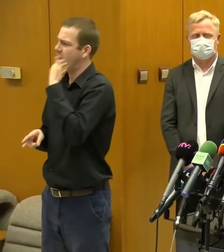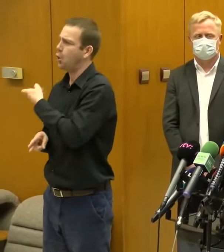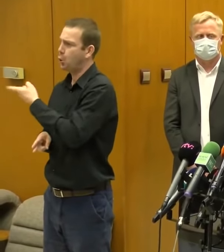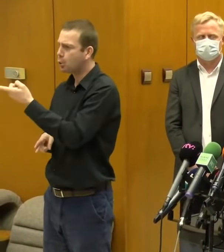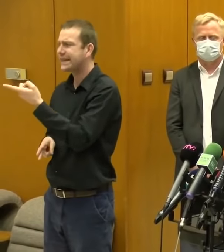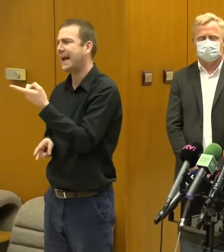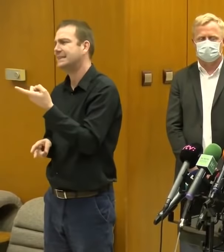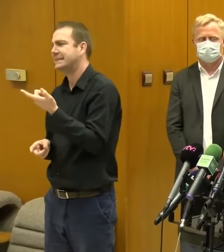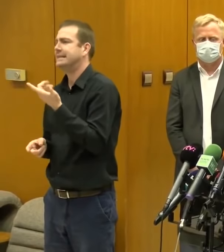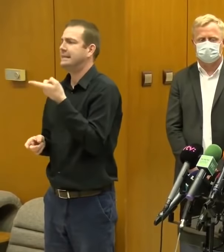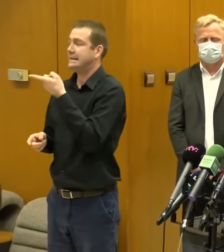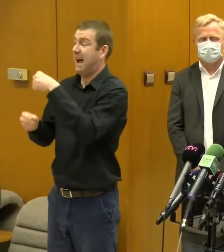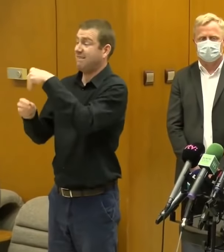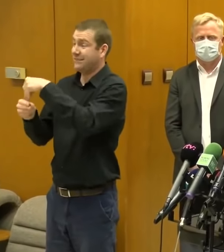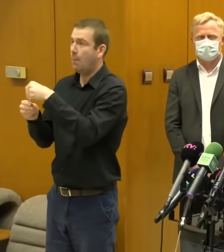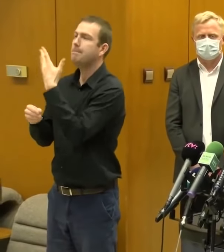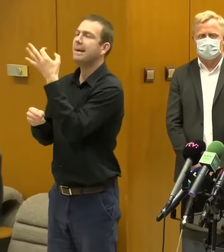ťažko alebo kriticky chorých.